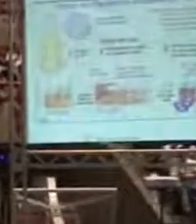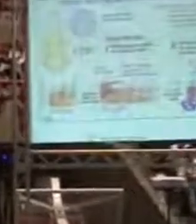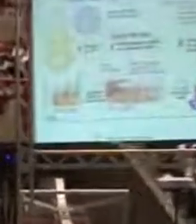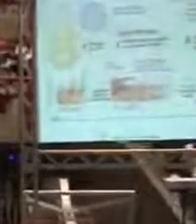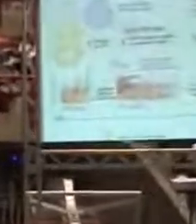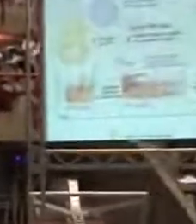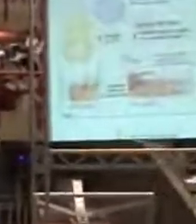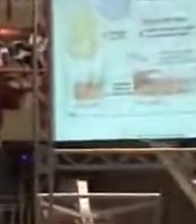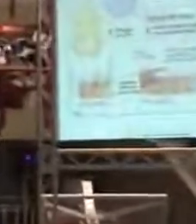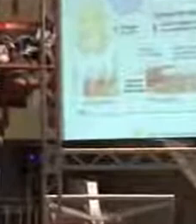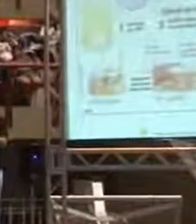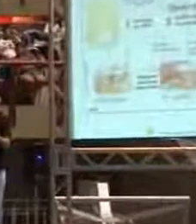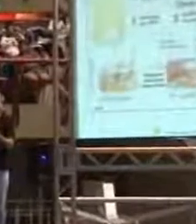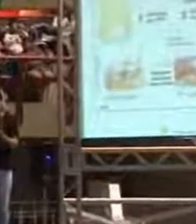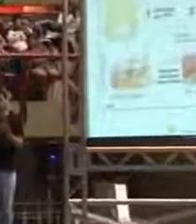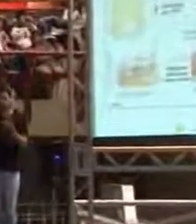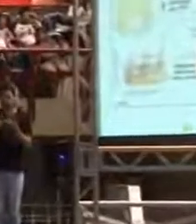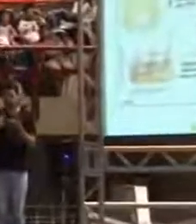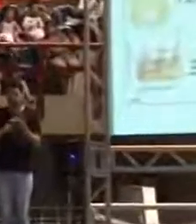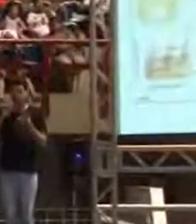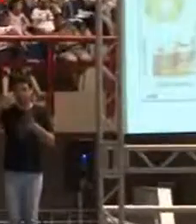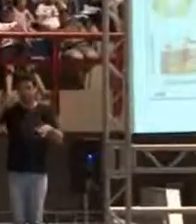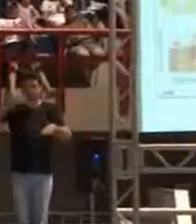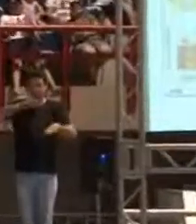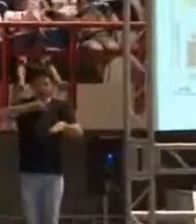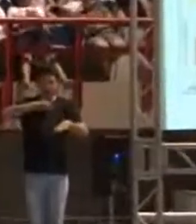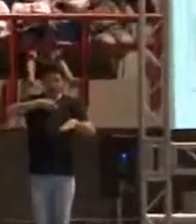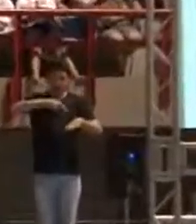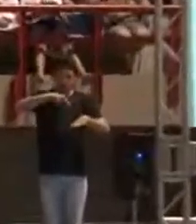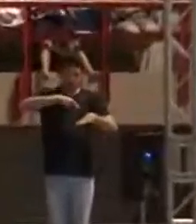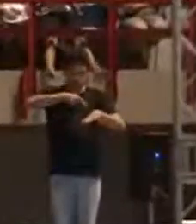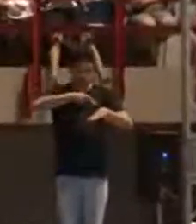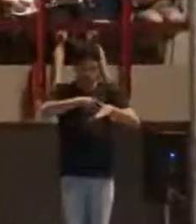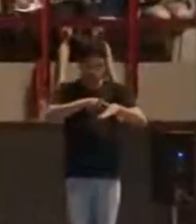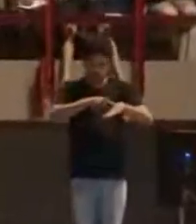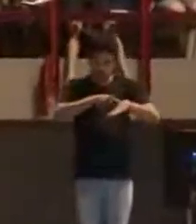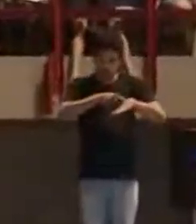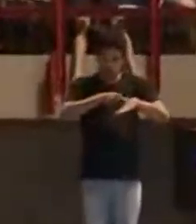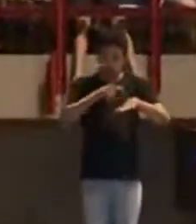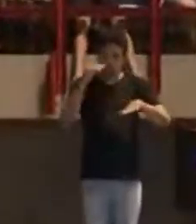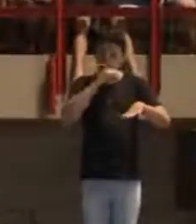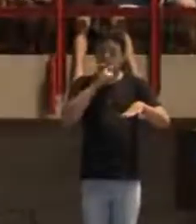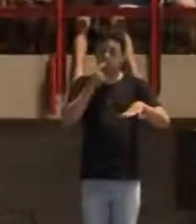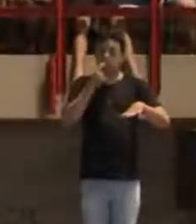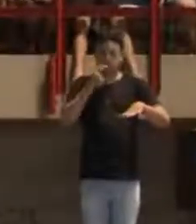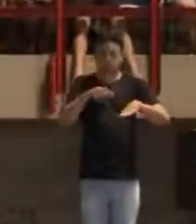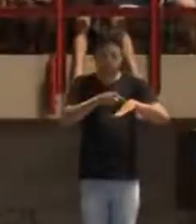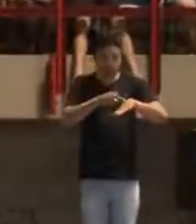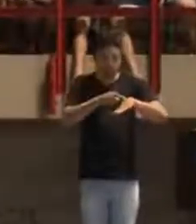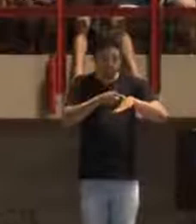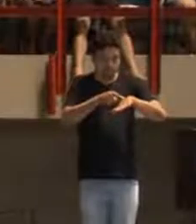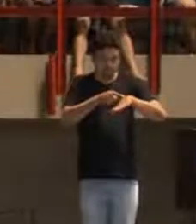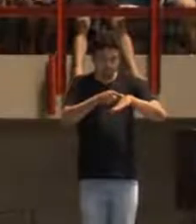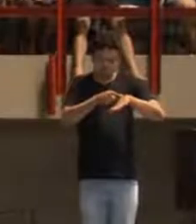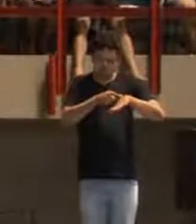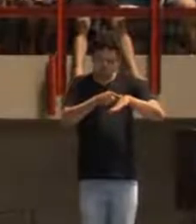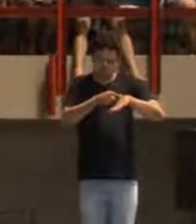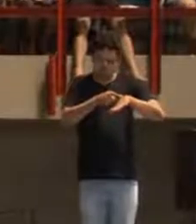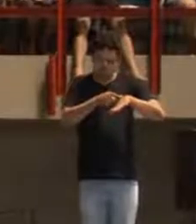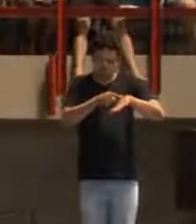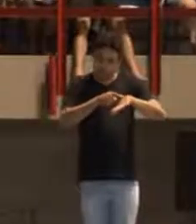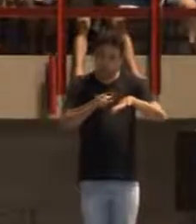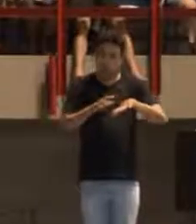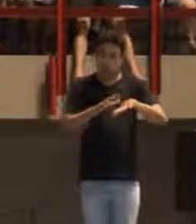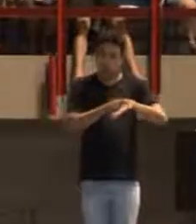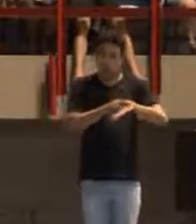vezes com medicamentos e às vezes até com laser, para quem tem mais condição. Você vai queimar a verruga lá com laser, tá certo? E ela